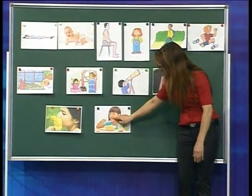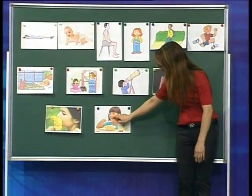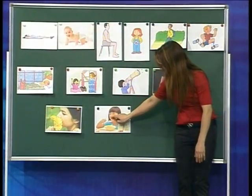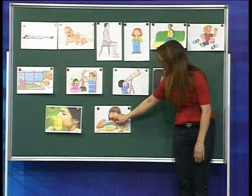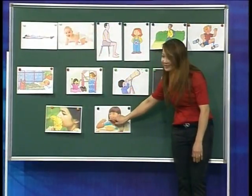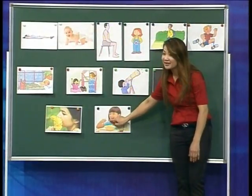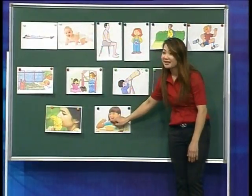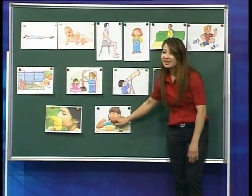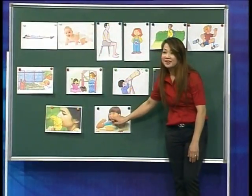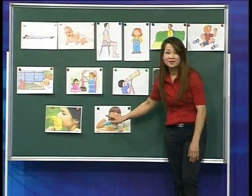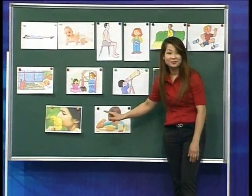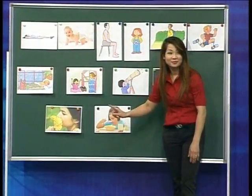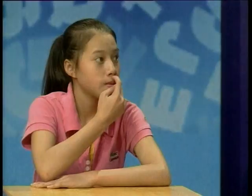Hãy chú ý miệng của bạn đang làm gì